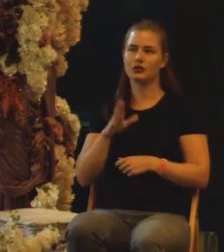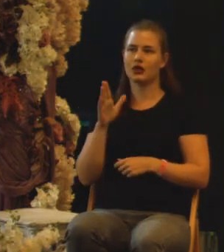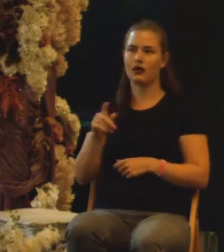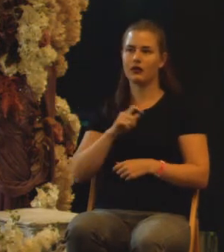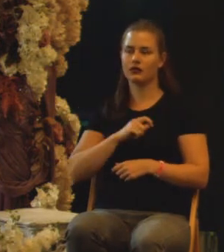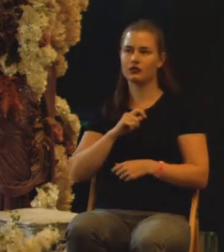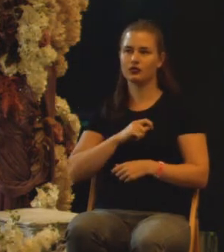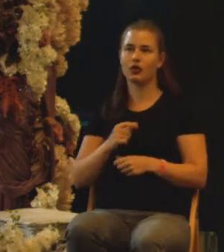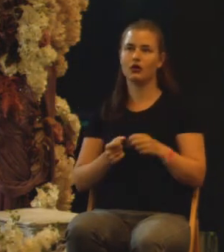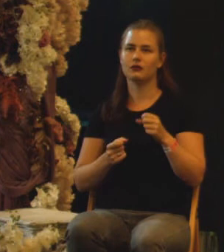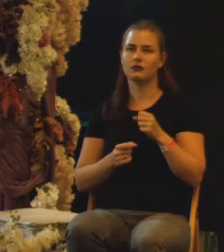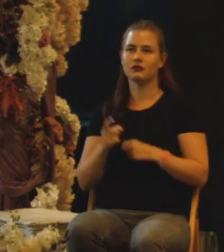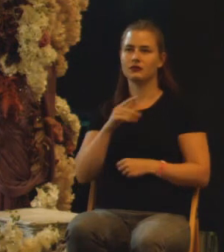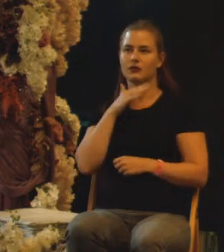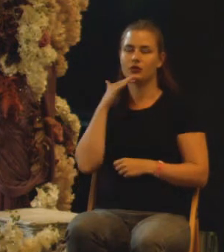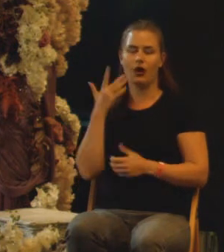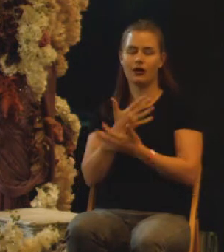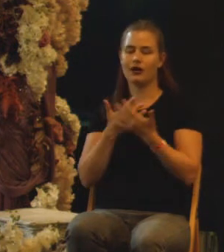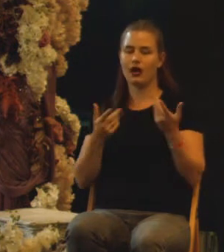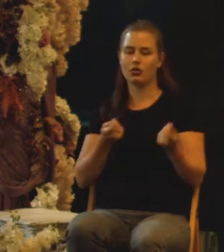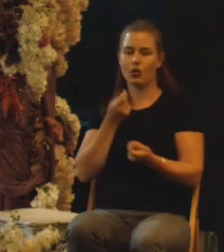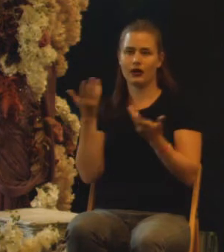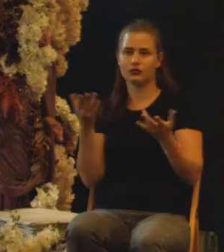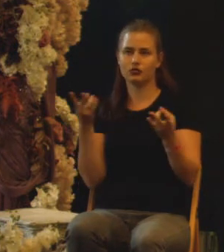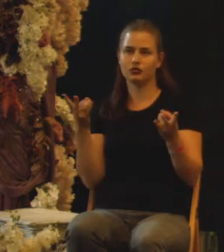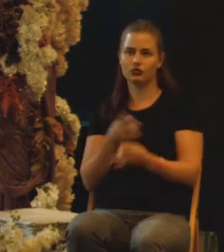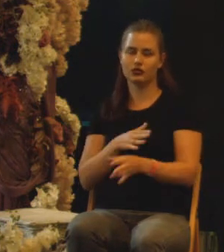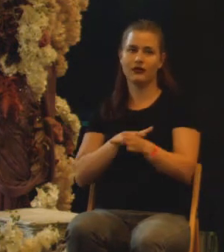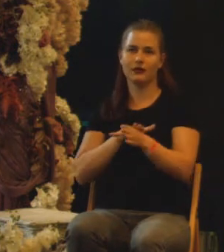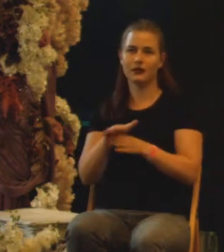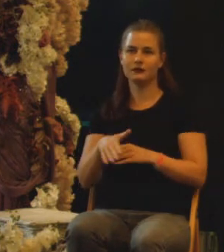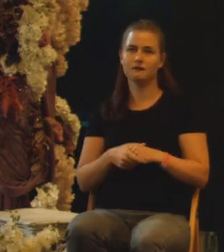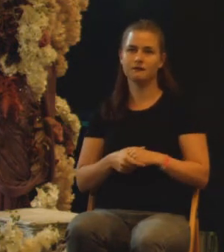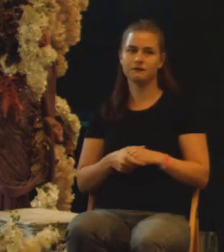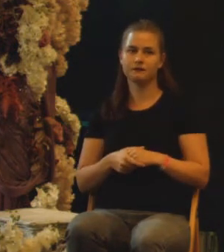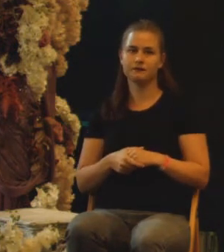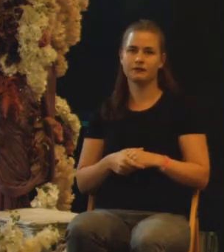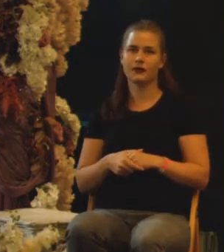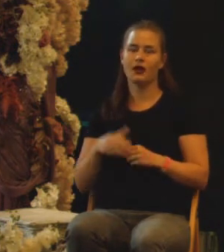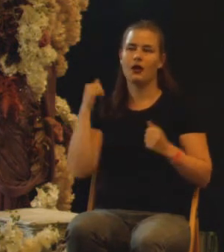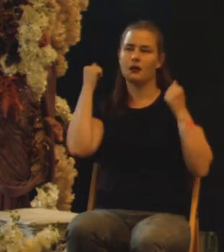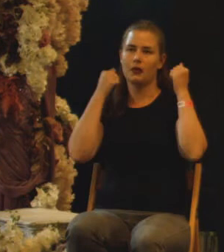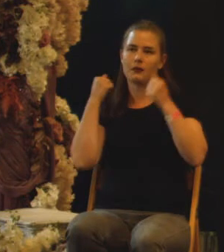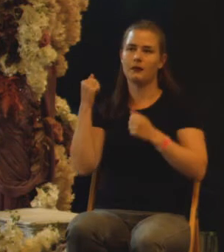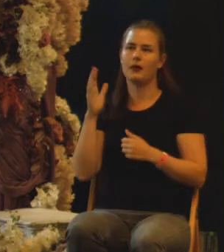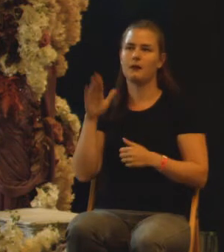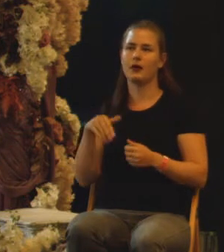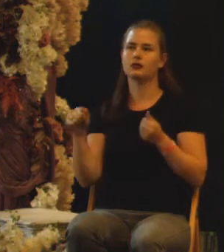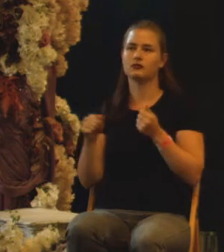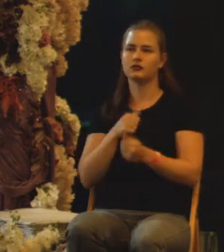появилась по ходу куча всяких новых нюансов, которые нужно реализовать. Помыл голову, подсушил